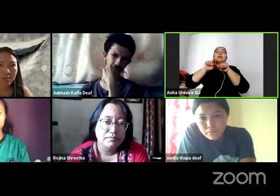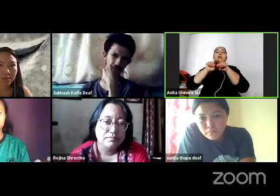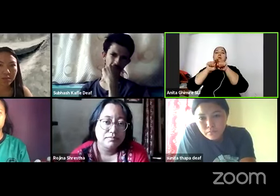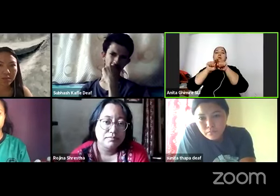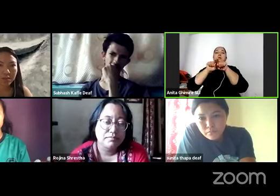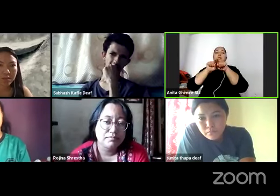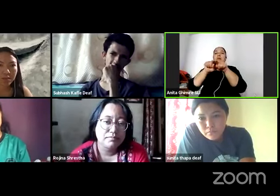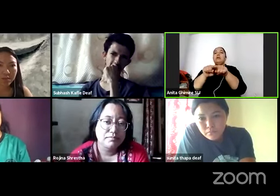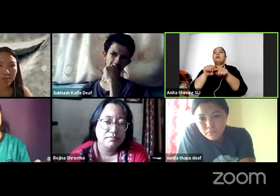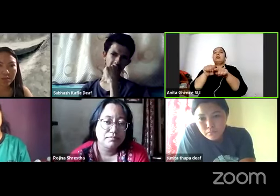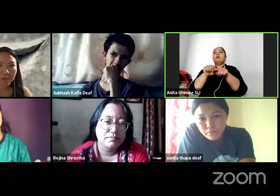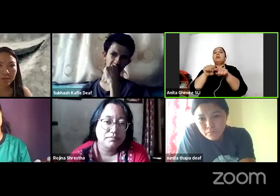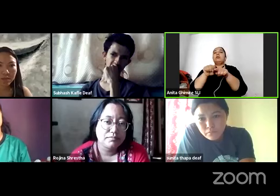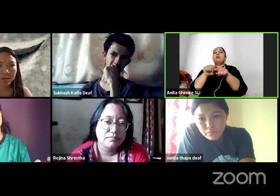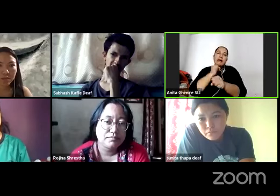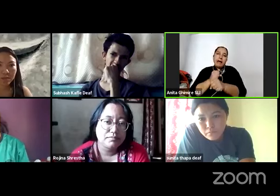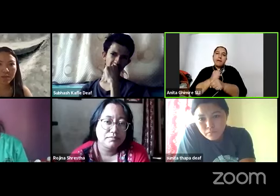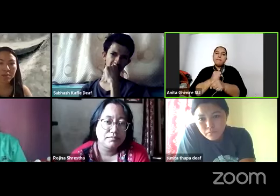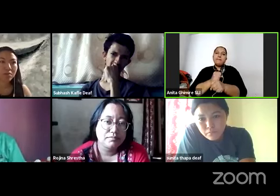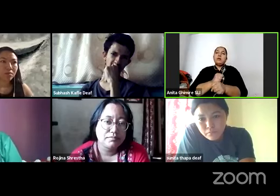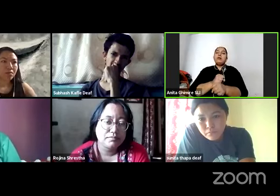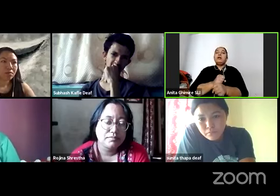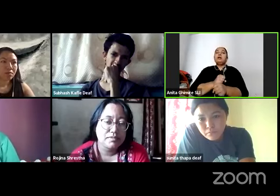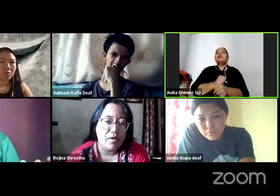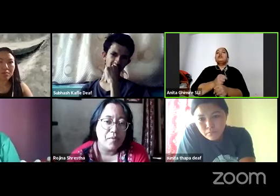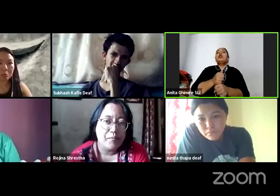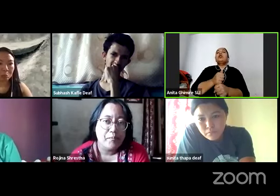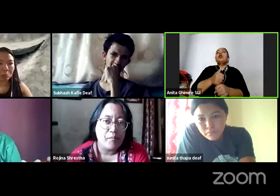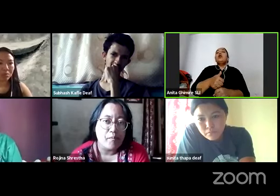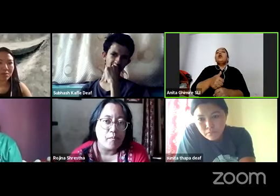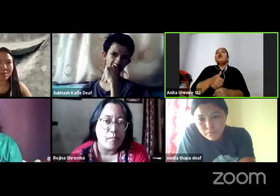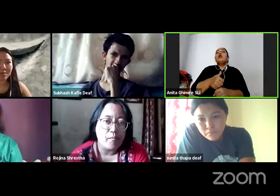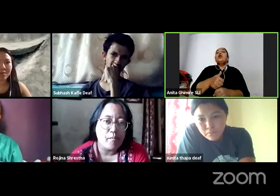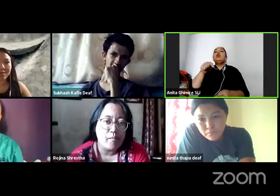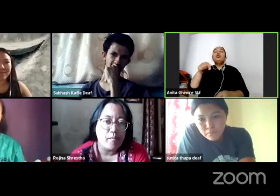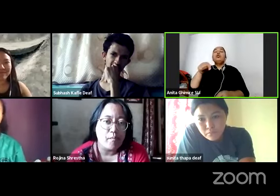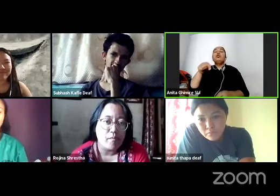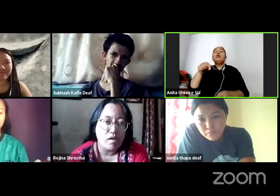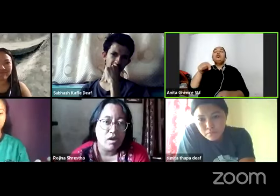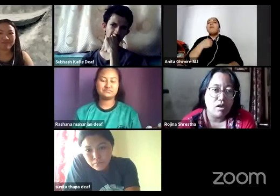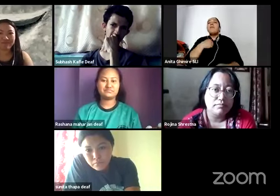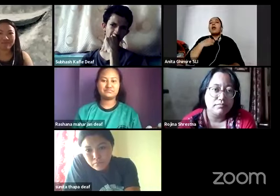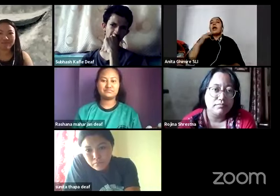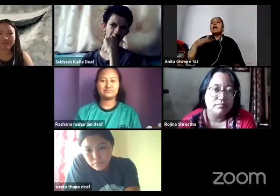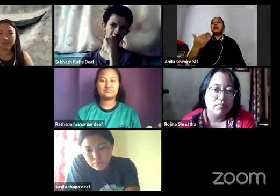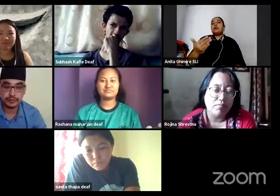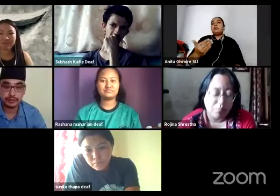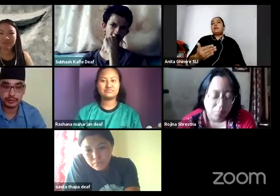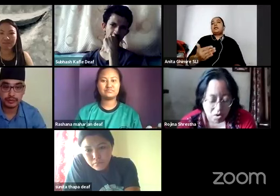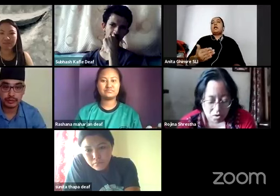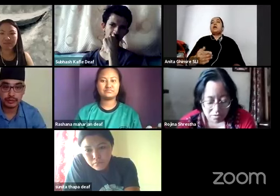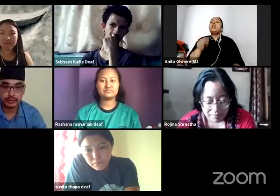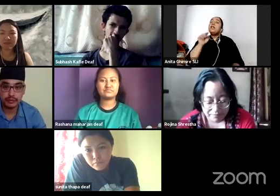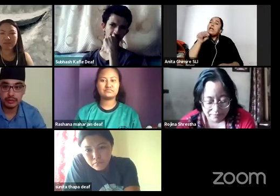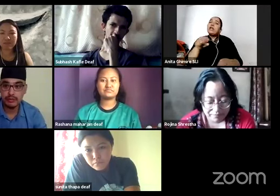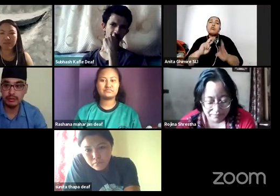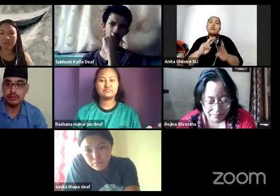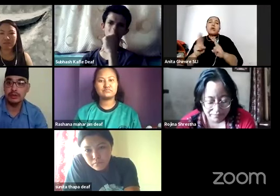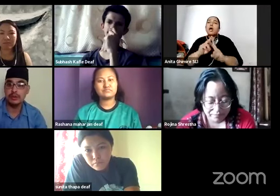र पर्सनल एक्सपिरियन्सहरू सुन्दा अब मलाई चाहिँ एउटा कुरा स्ट्यान्ड आउट भएको, अब उही कुराहरू हो अब त्यसलाई म मेन्टल